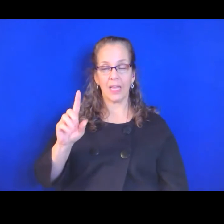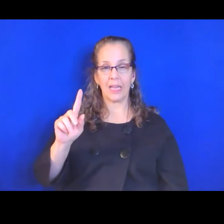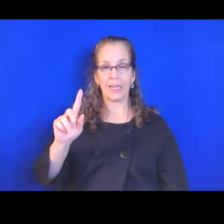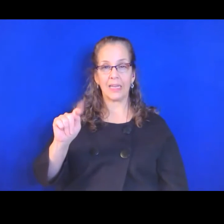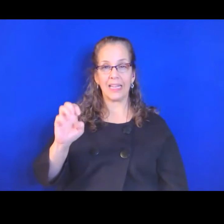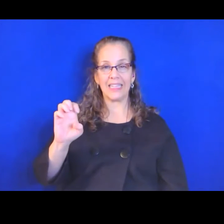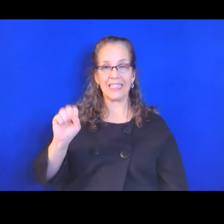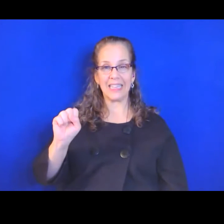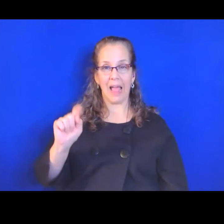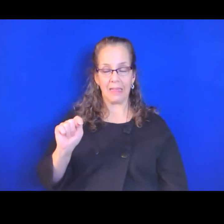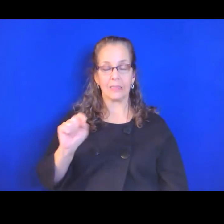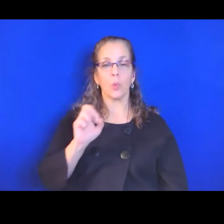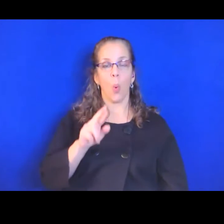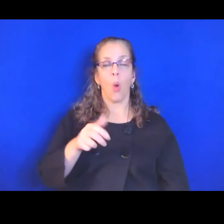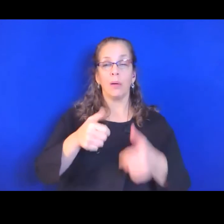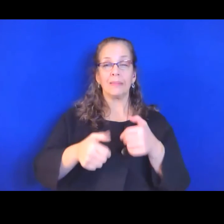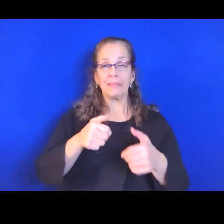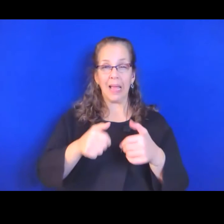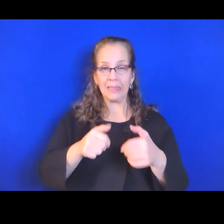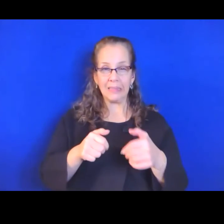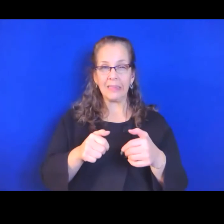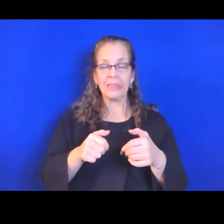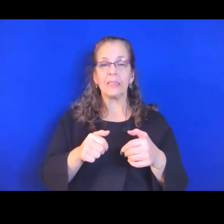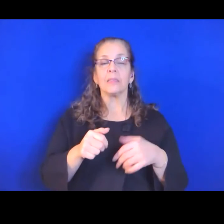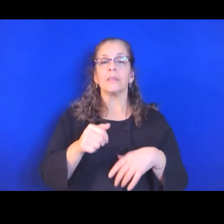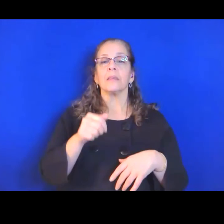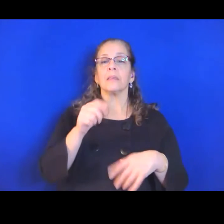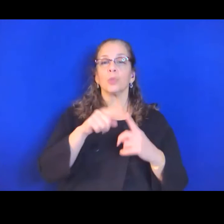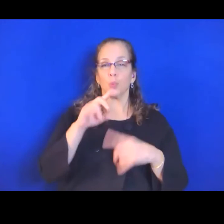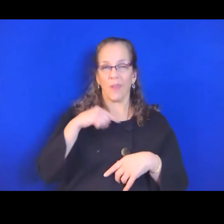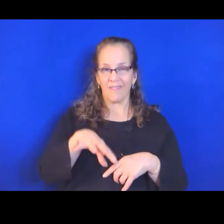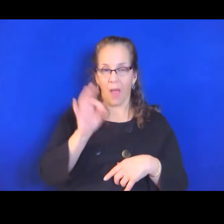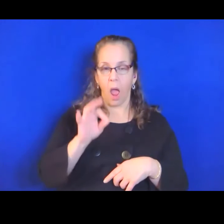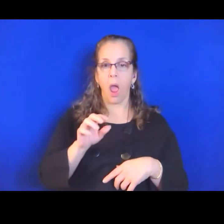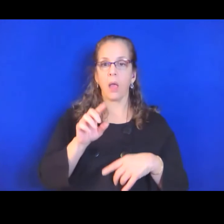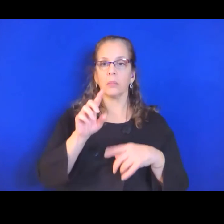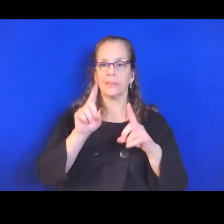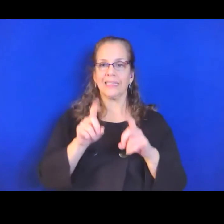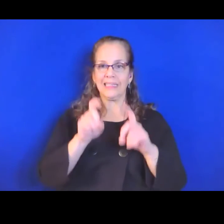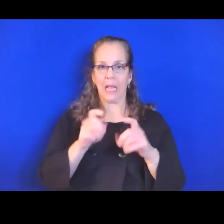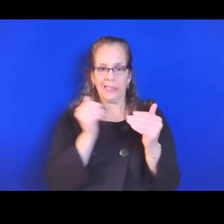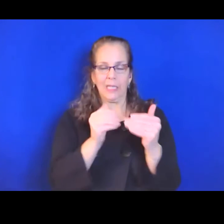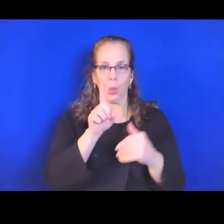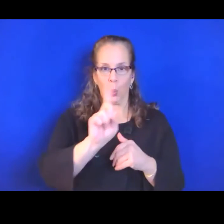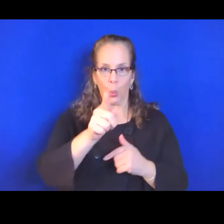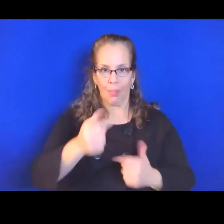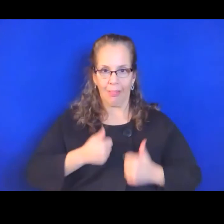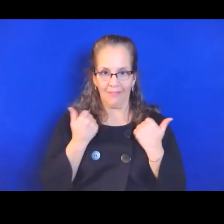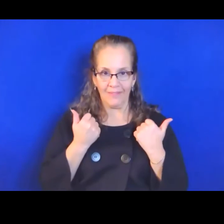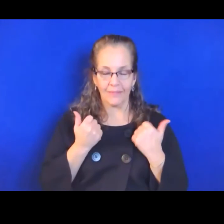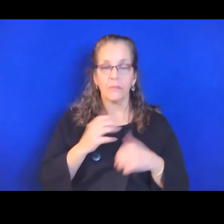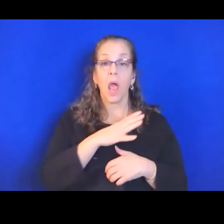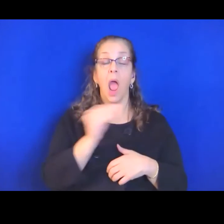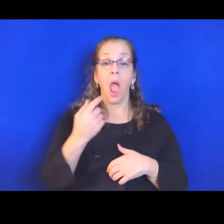我是提供了这个 nyc.gov COVID test 这个网